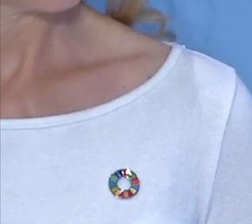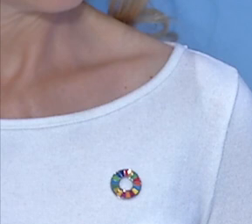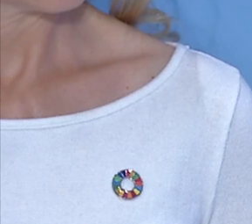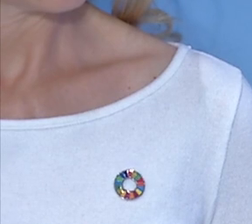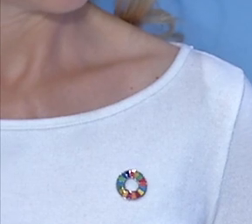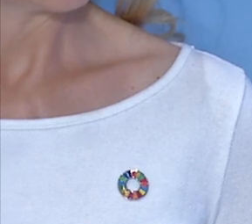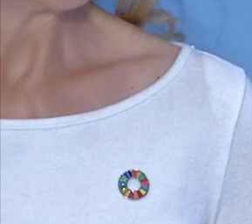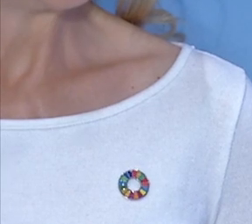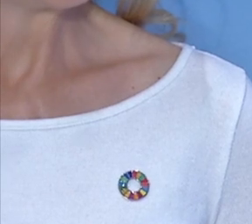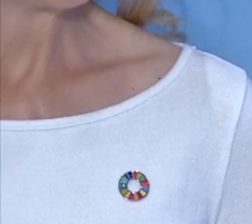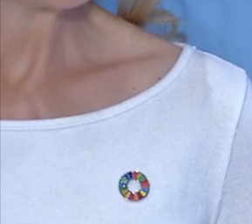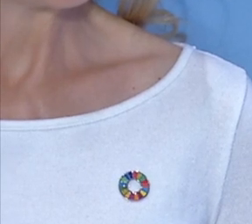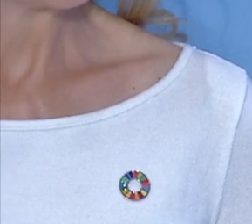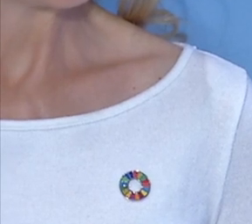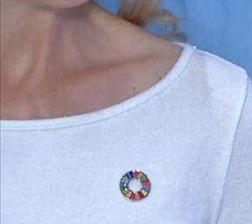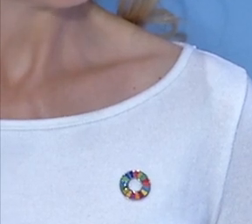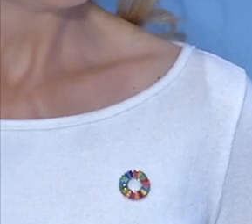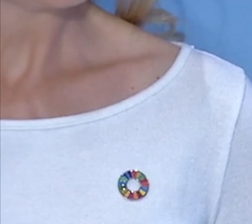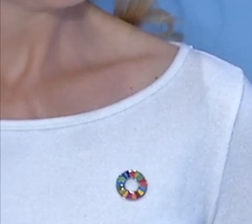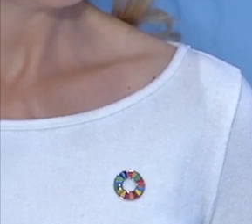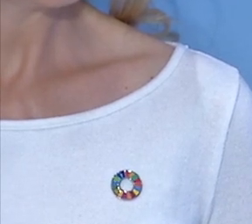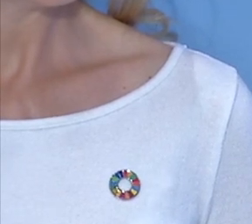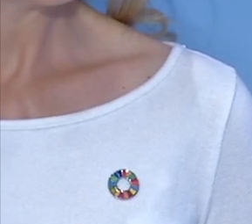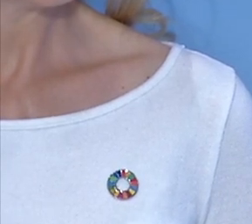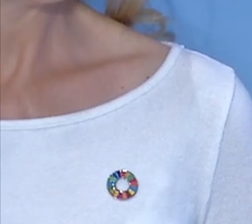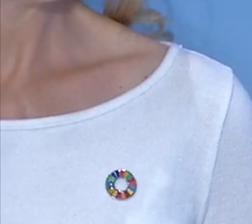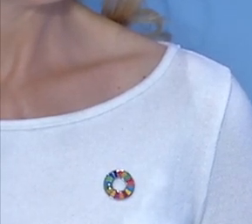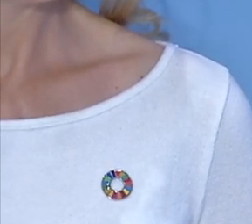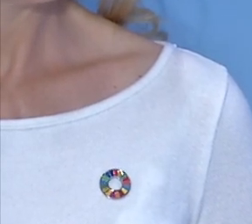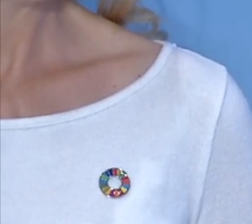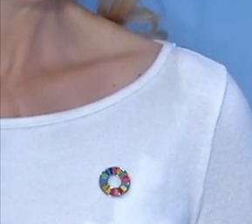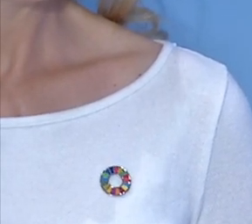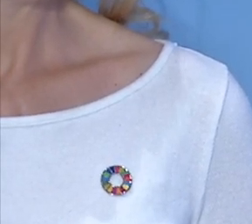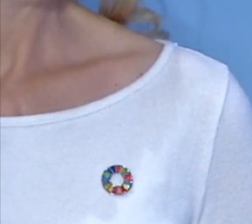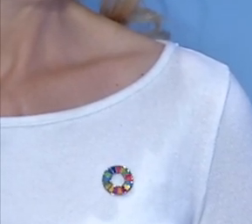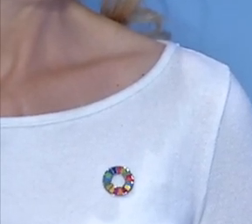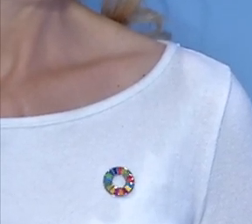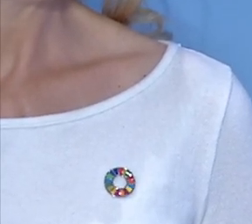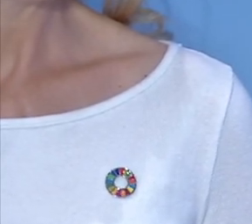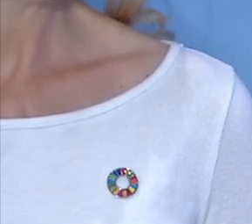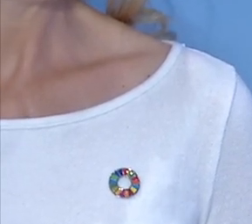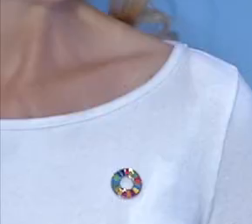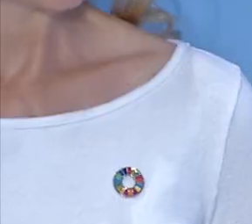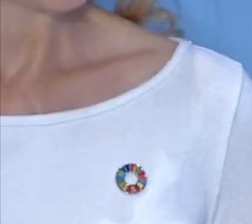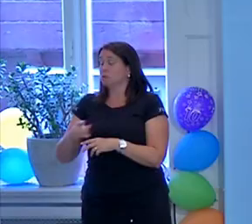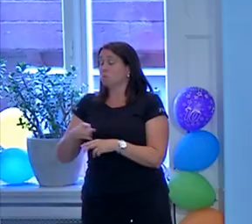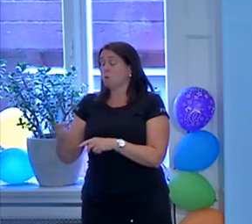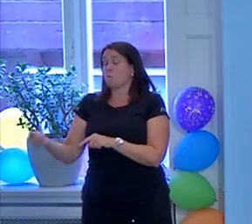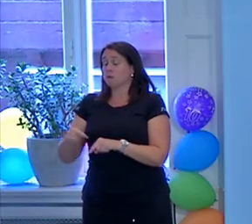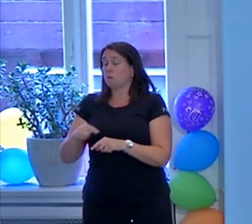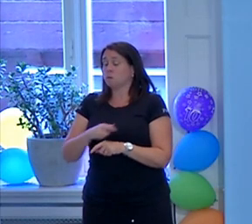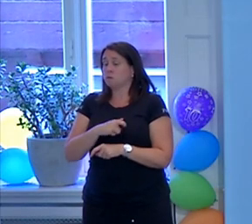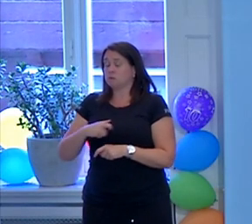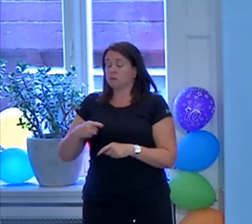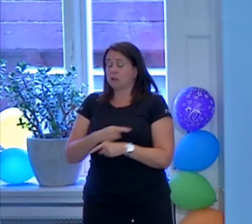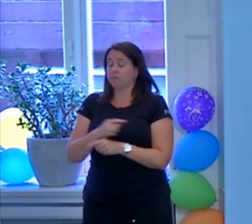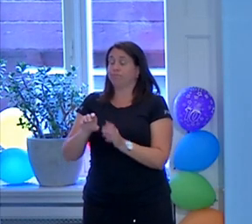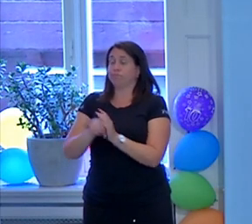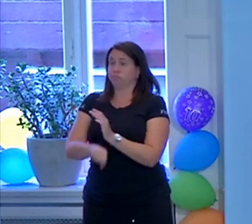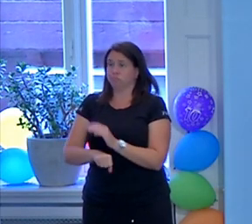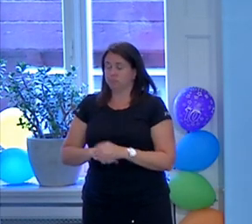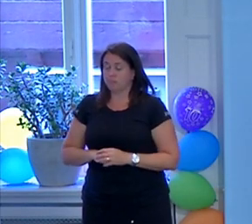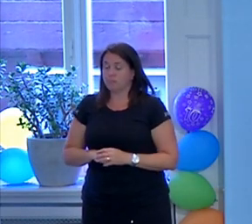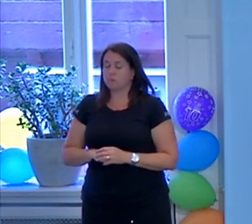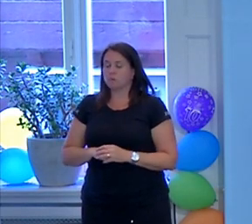den byråkratin som förstör det innovativa och de här talangerna som kommer till oss. Om man nu tittar bort